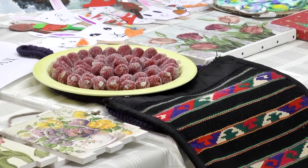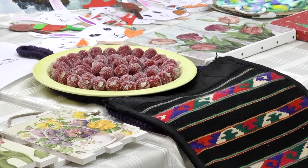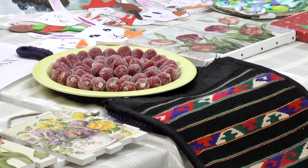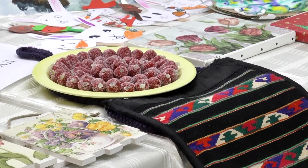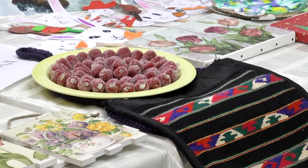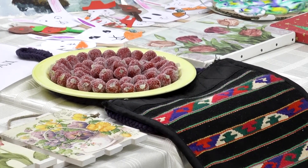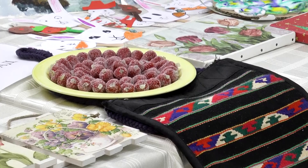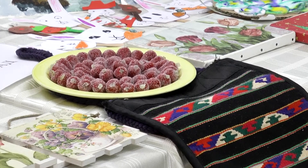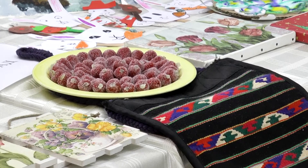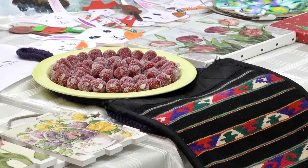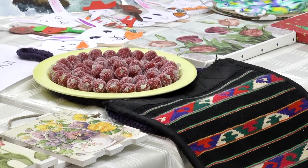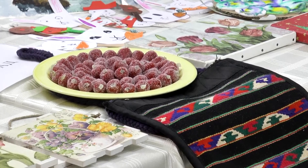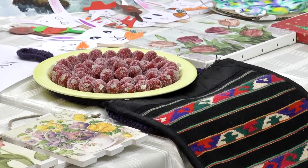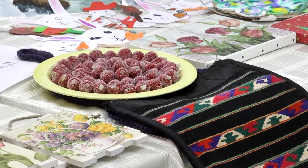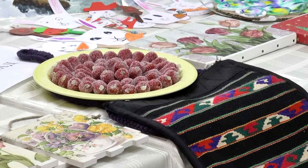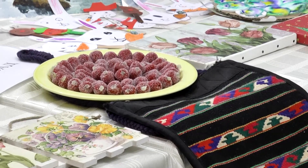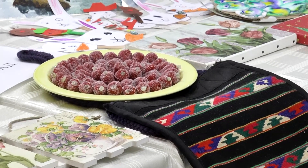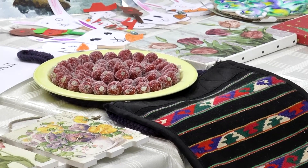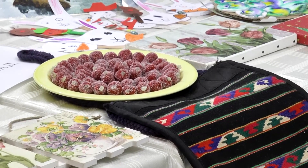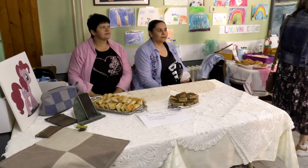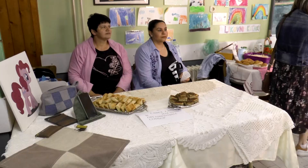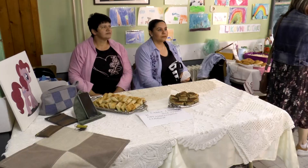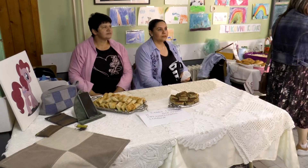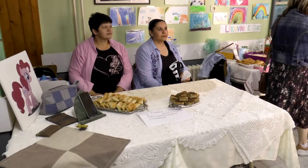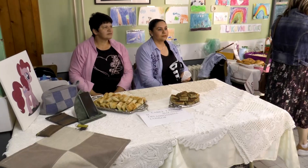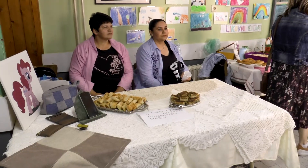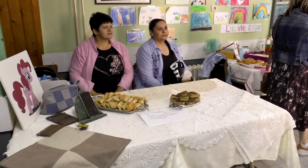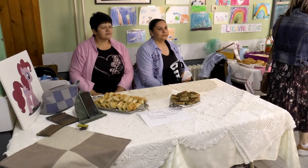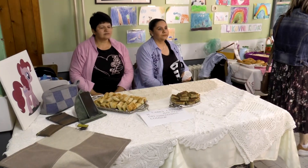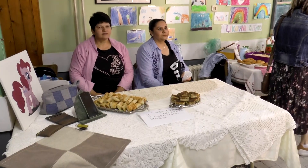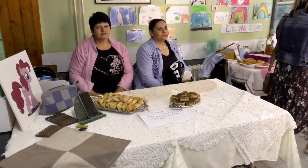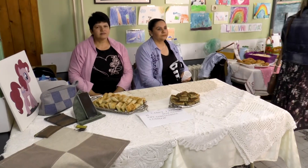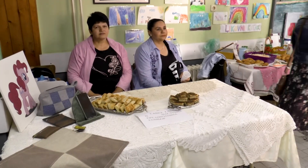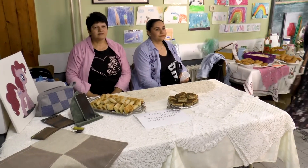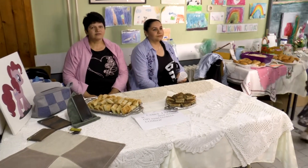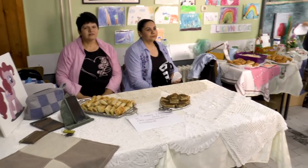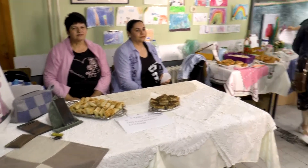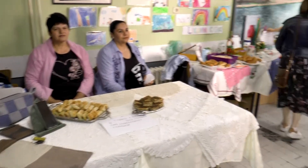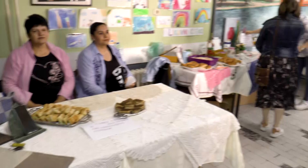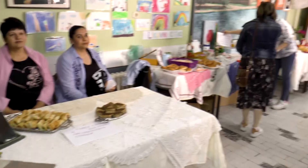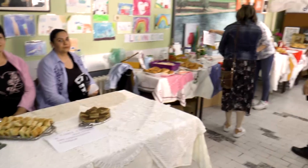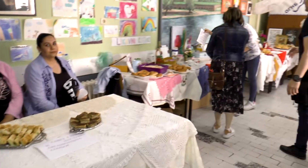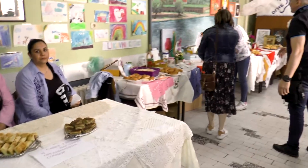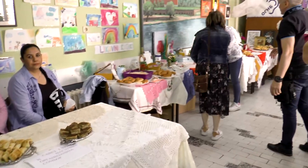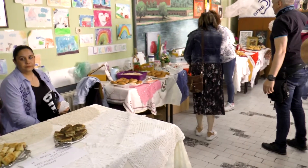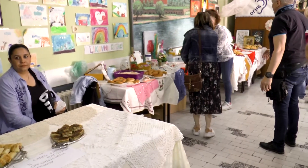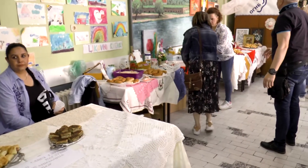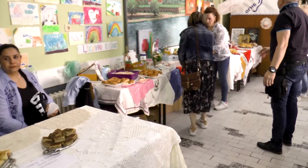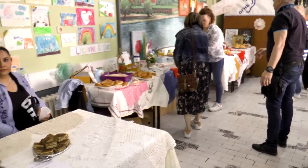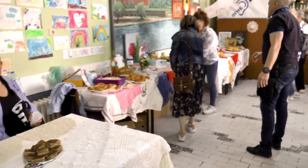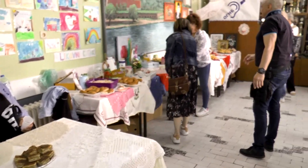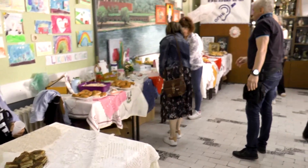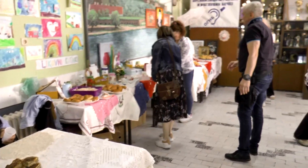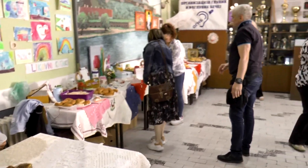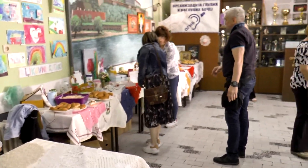snimiti. A prosto, dakle, pronalazite inspiraciju za stvaranje? Koji su to neki motivi koji